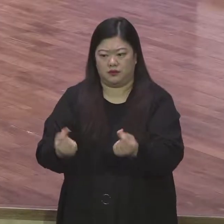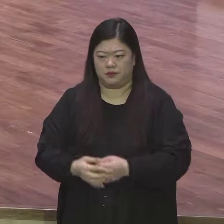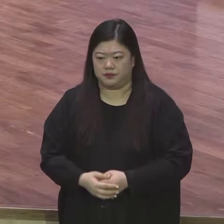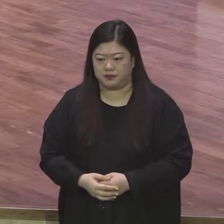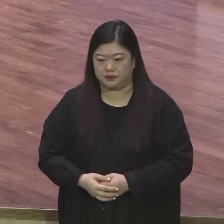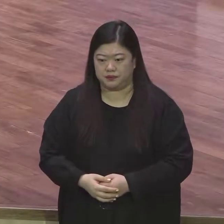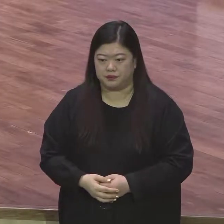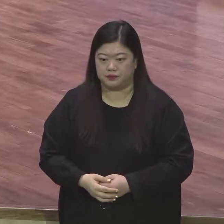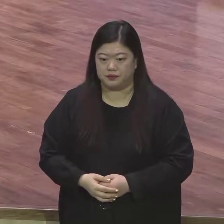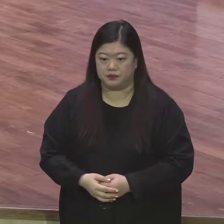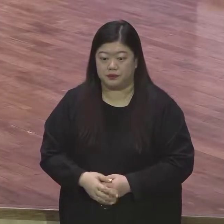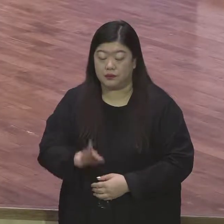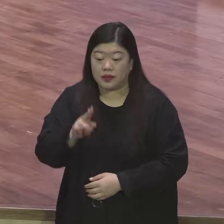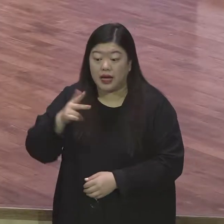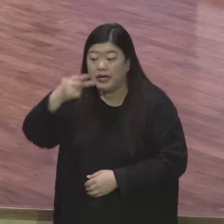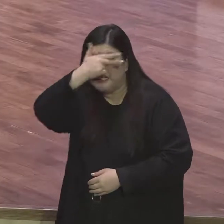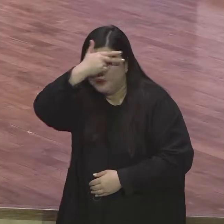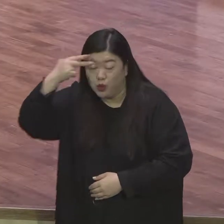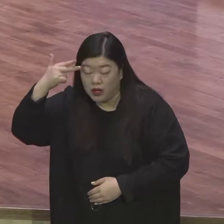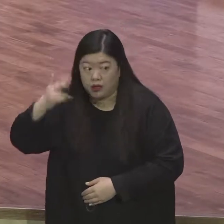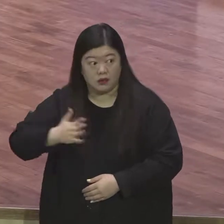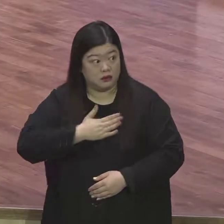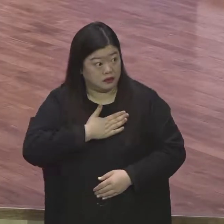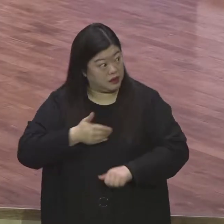디모데가 이렇게 할 수 있었던 이유가 어디였느냐?